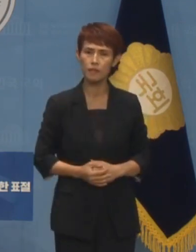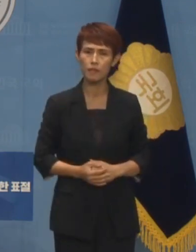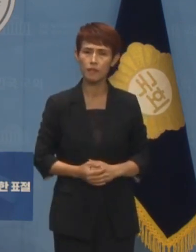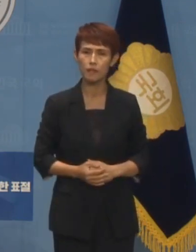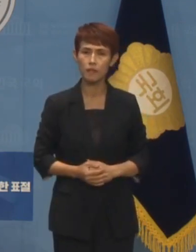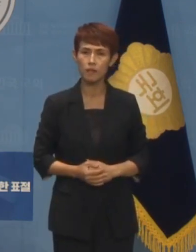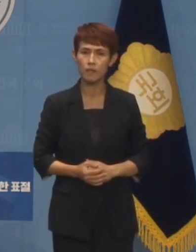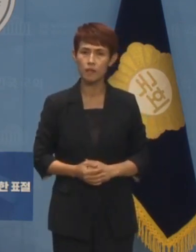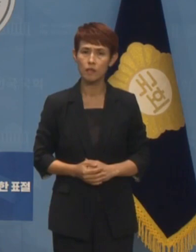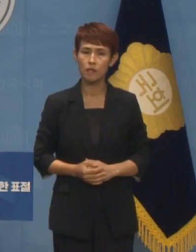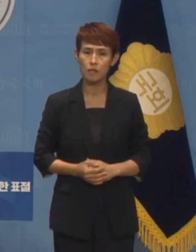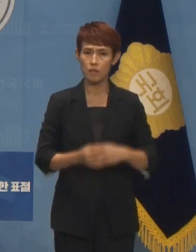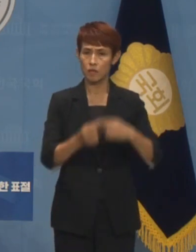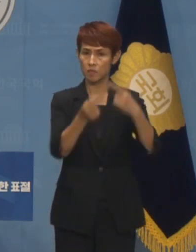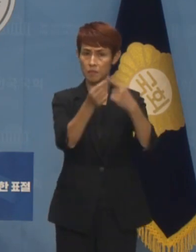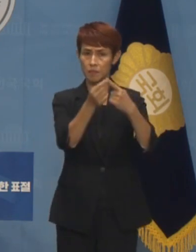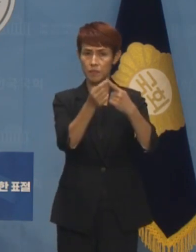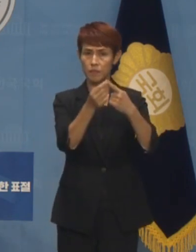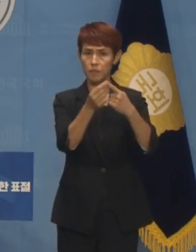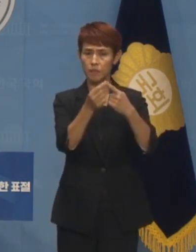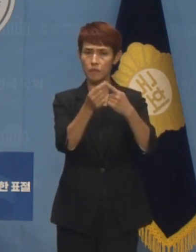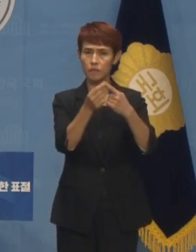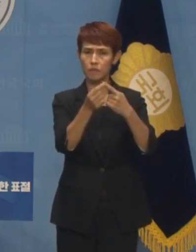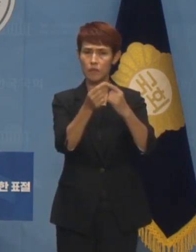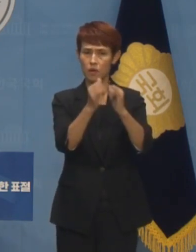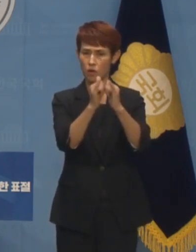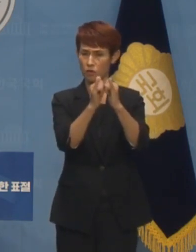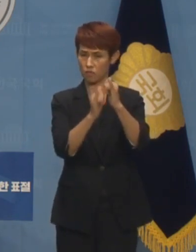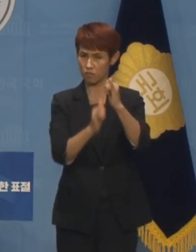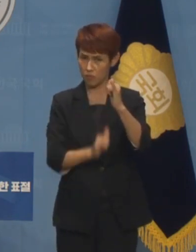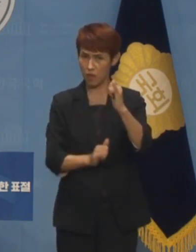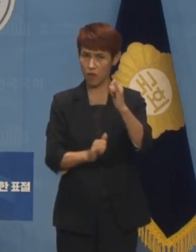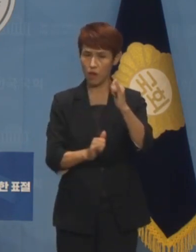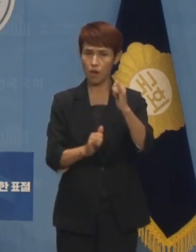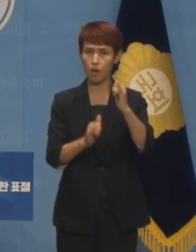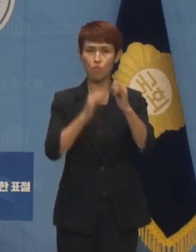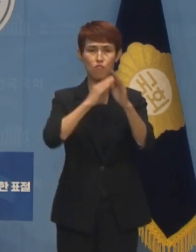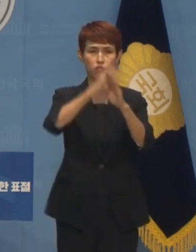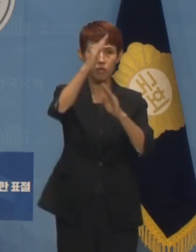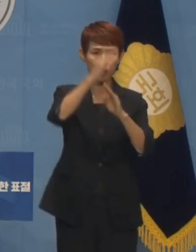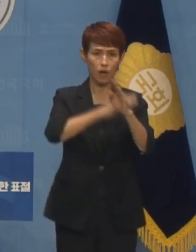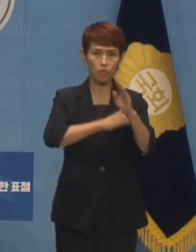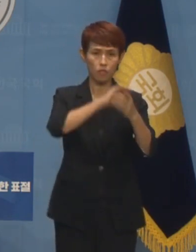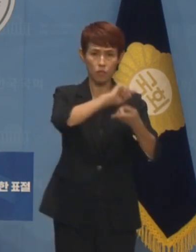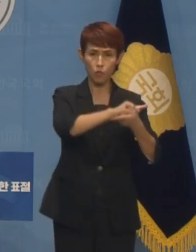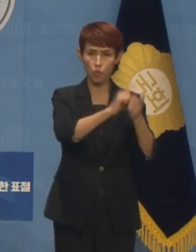묻겠습니다. 첫째, 역대 남북한 양측의